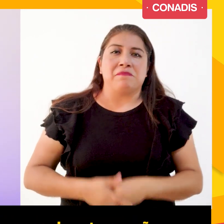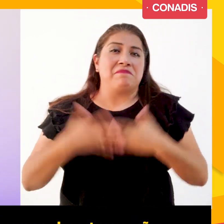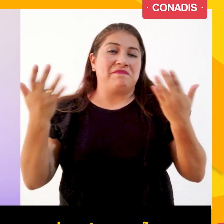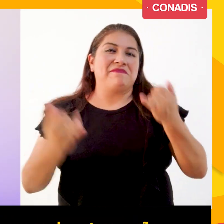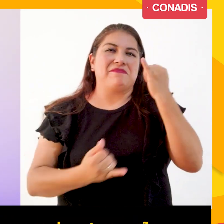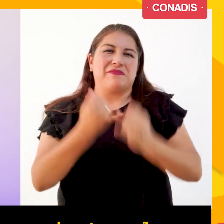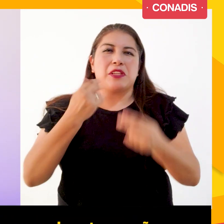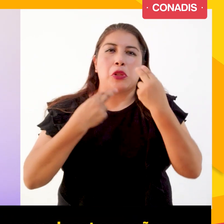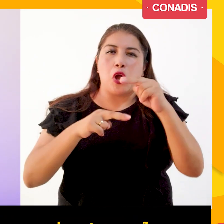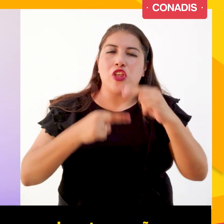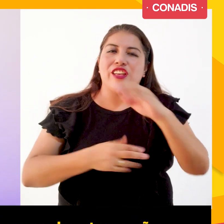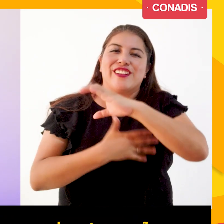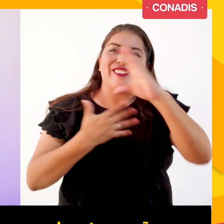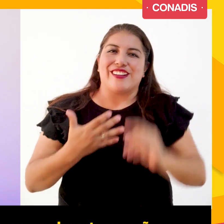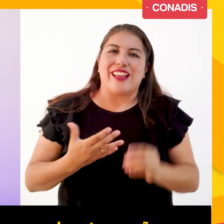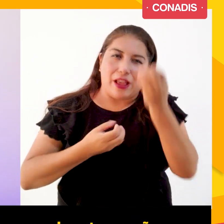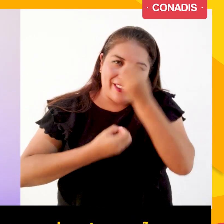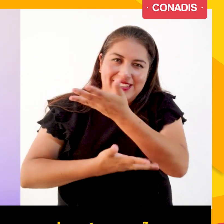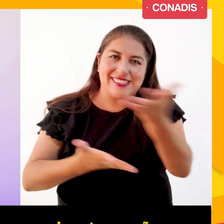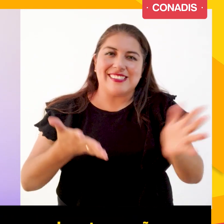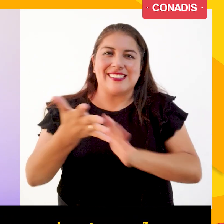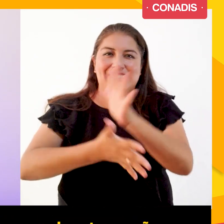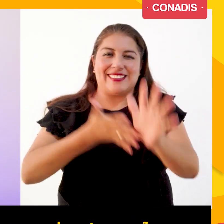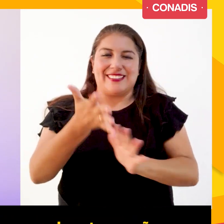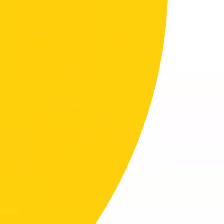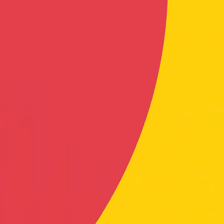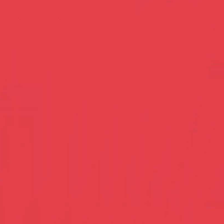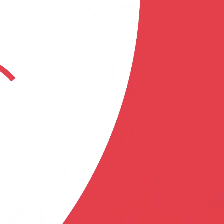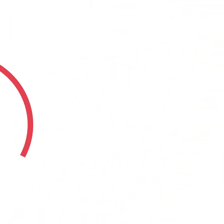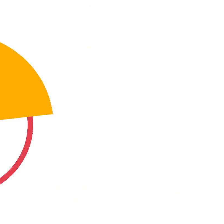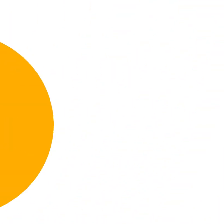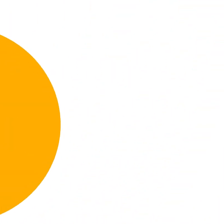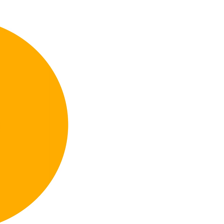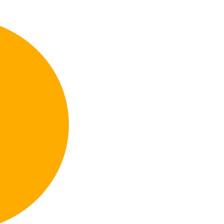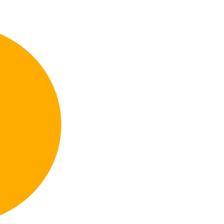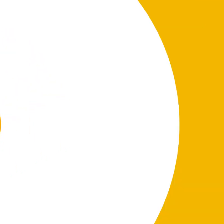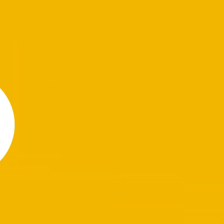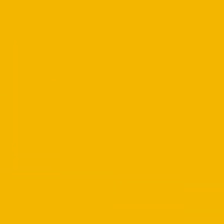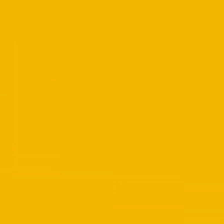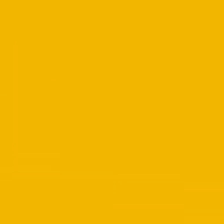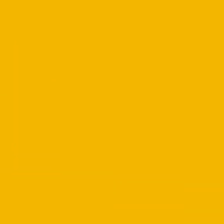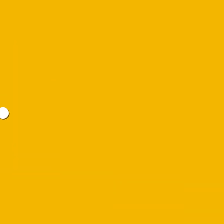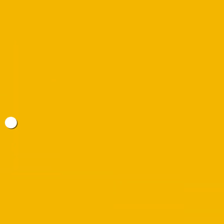Y esto fue Noticonadis, un podcast en señas.